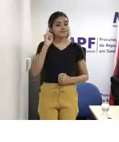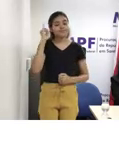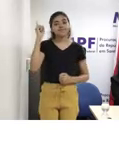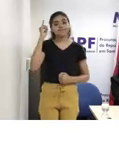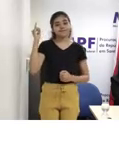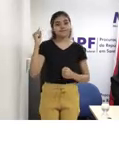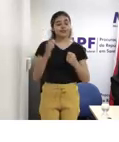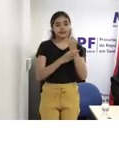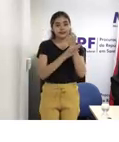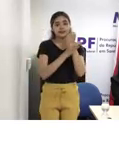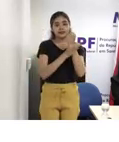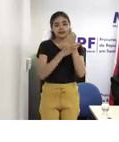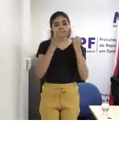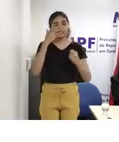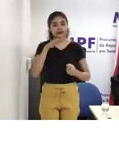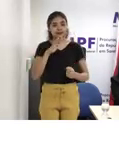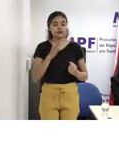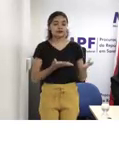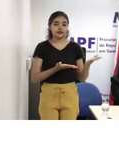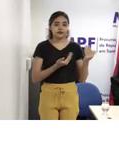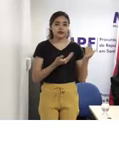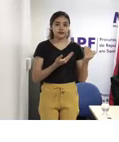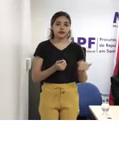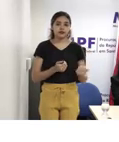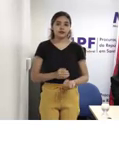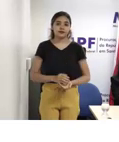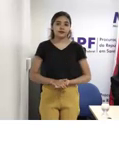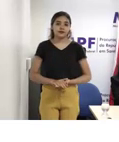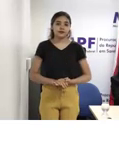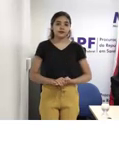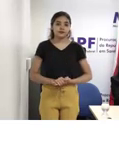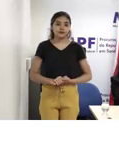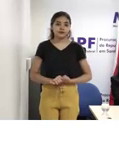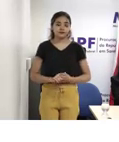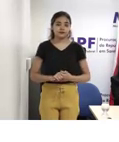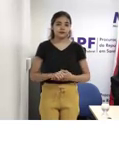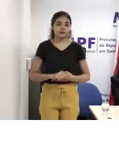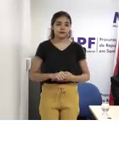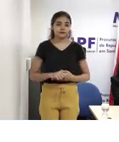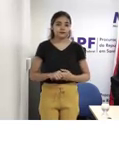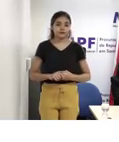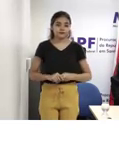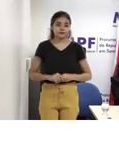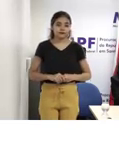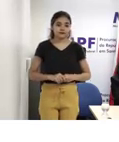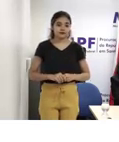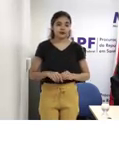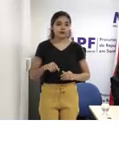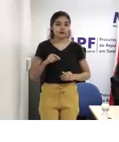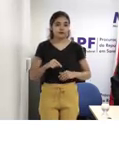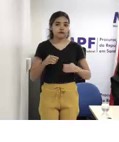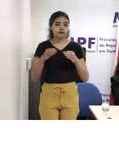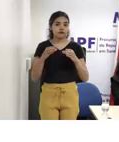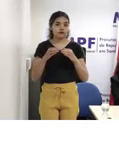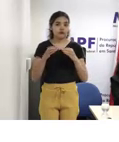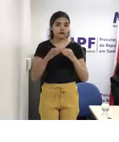direitos das crianças e dos adolescentes eh no Guardião da infância nós temos feito reuniões com especialista que nós